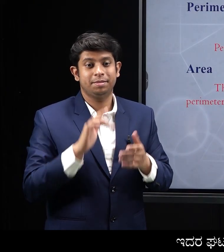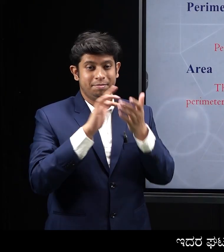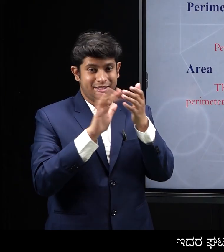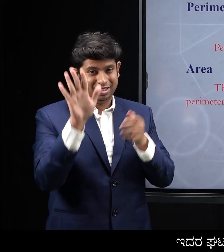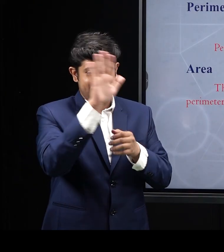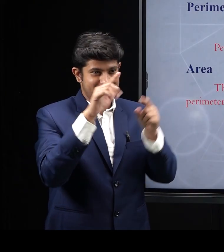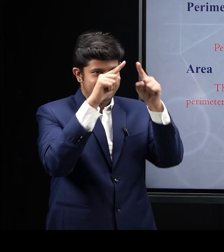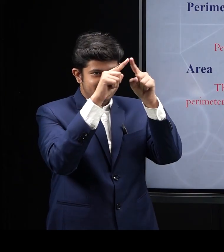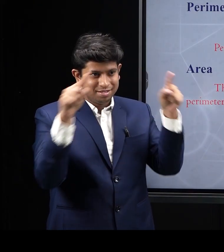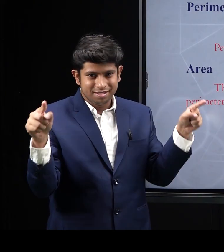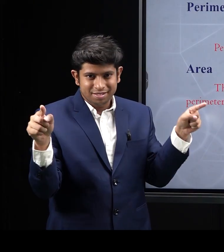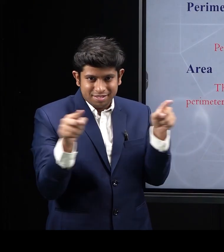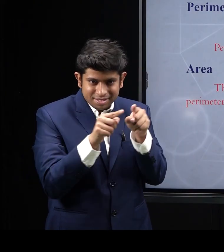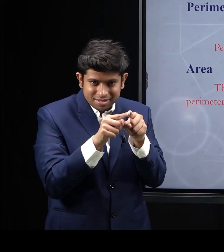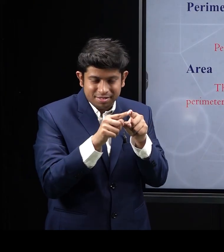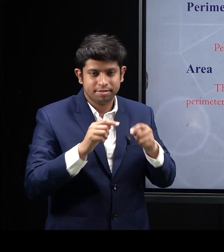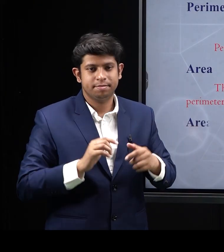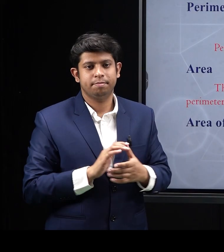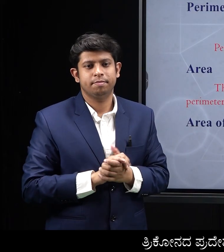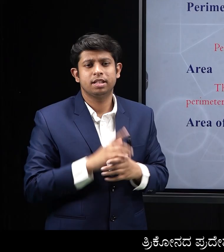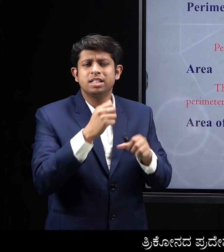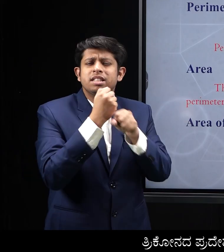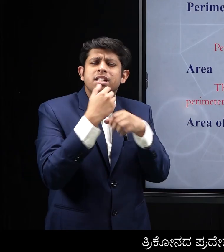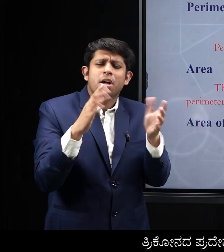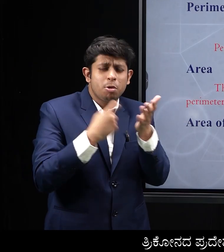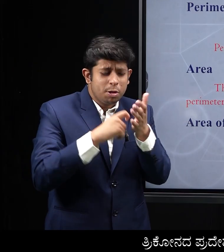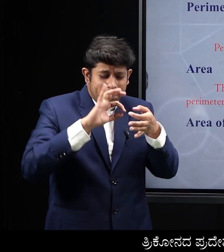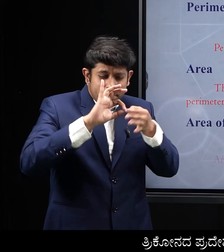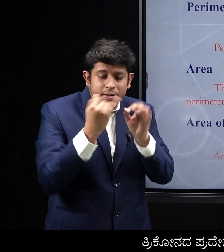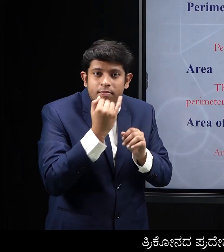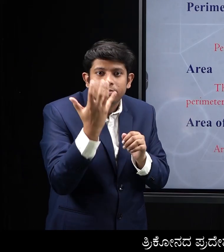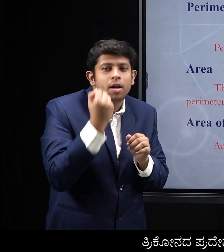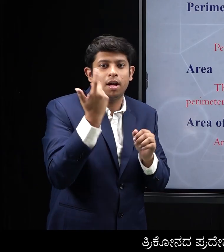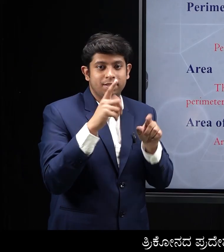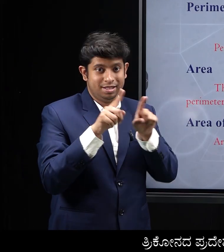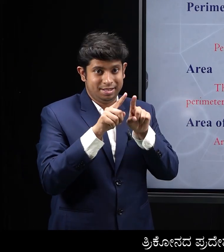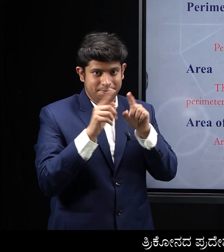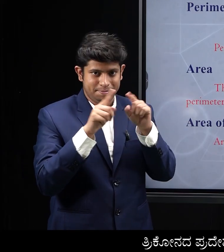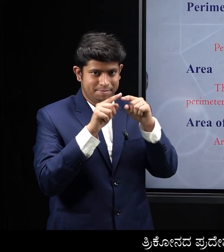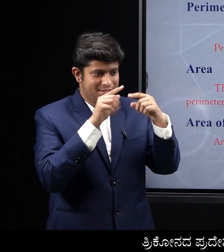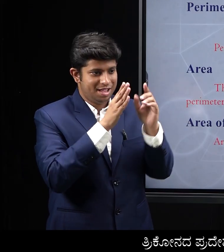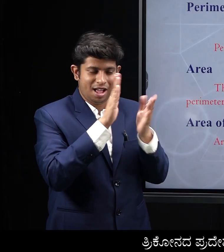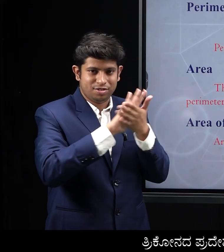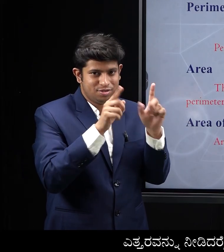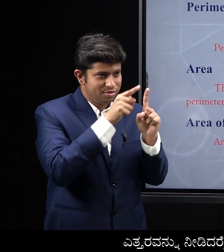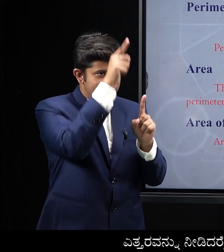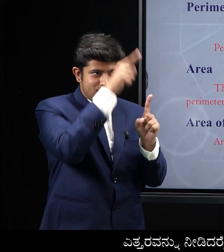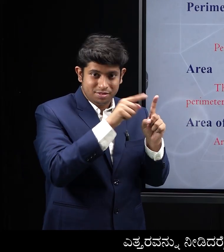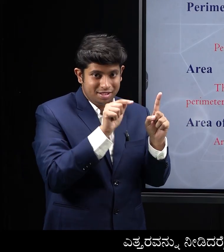ಚೌಕವಾಗಿದೆ. ತ್ರಿಕೋನದ ಪ್ರದೇಶ. ತ್ರಿಕೋನದ ಪ್ರದೇಶವನ್ನು ಕಂಡುಹಿಡಿಯುವ ಸಾಮಾನ್ಯ ಸೂತ್ರ: ಎತ್ತರವನ್ನು